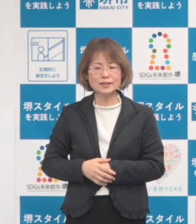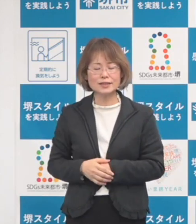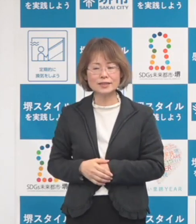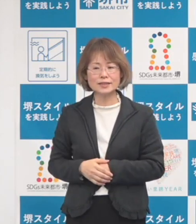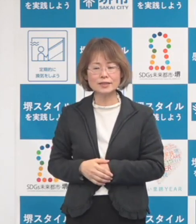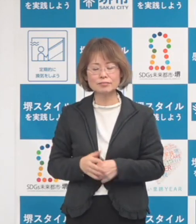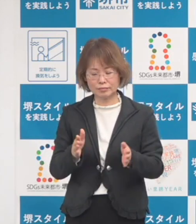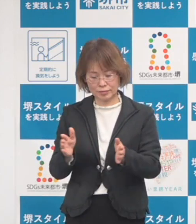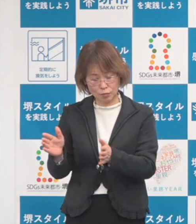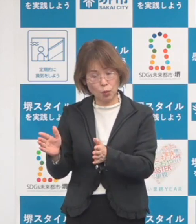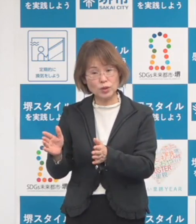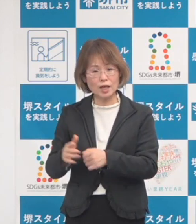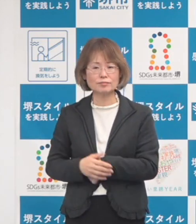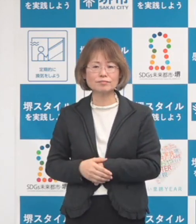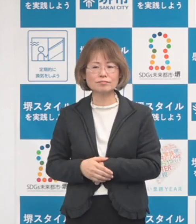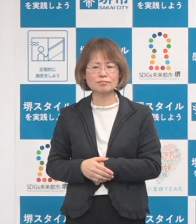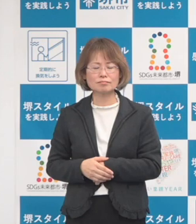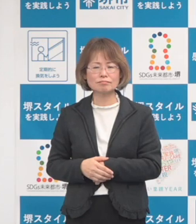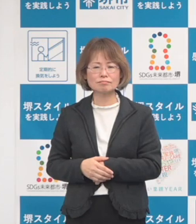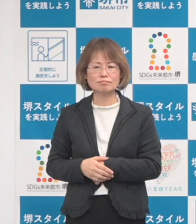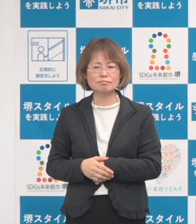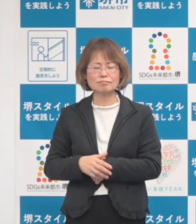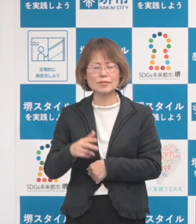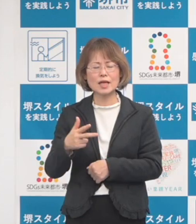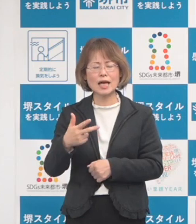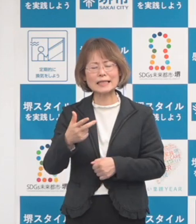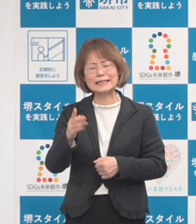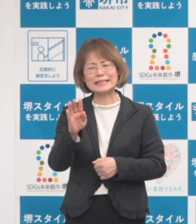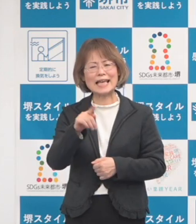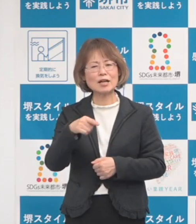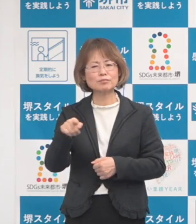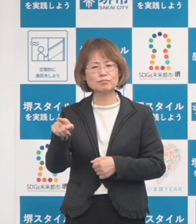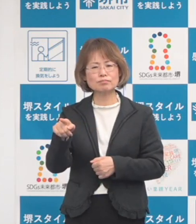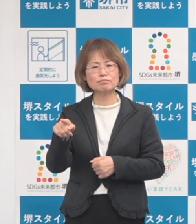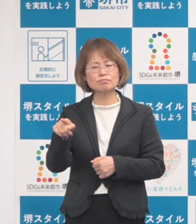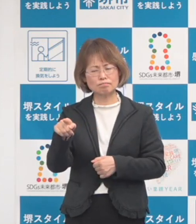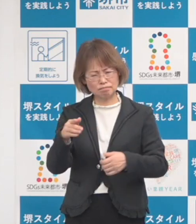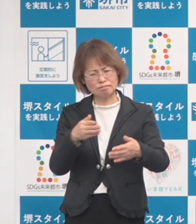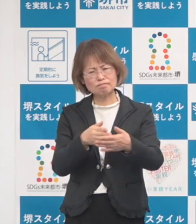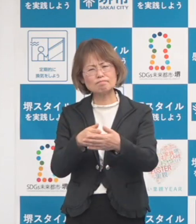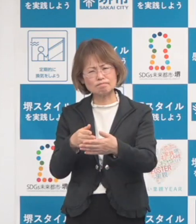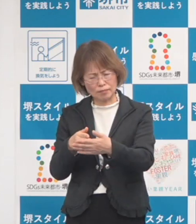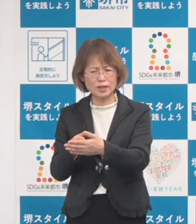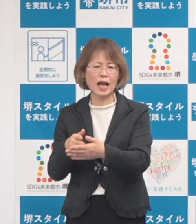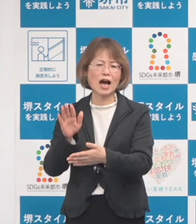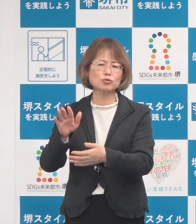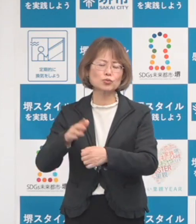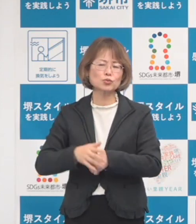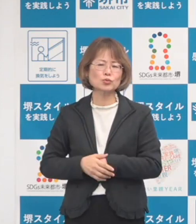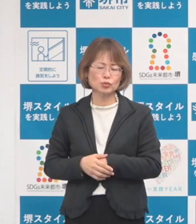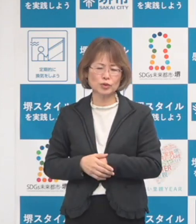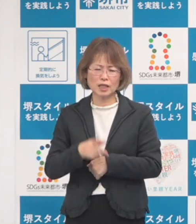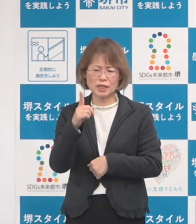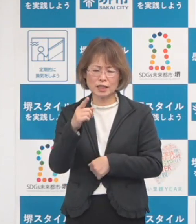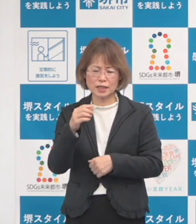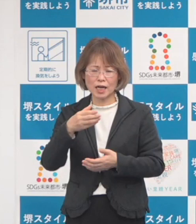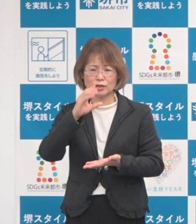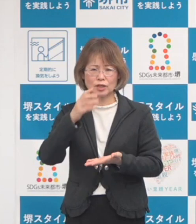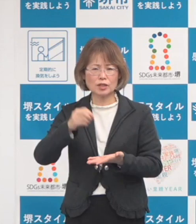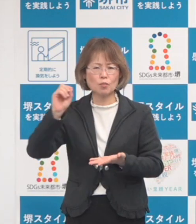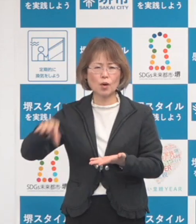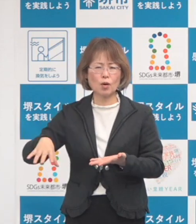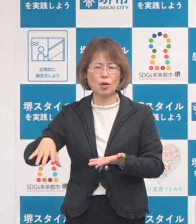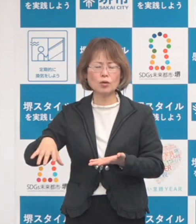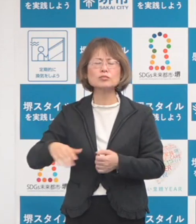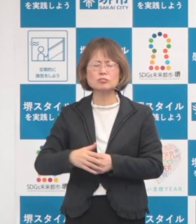やはり限りある資源を捨ててしまう、一回限りで捨ててしまうこと、またプラスチック等